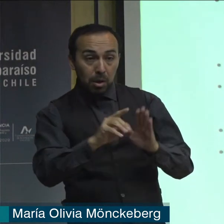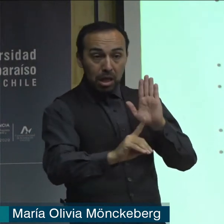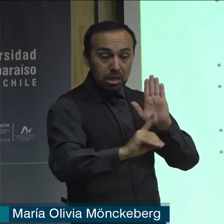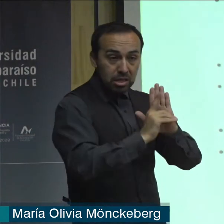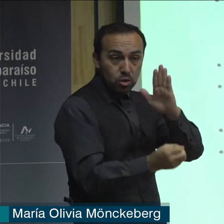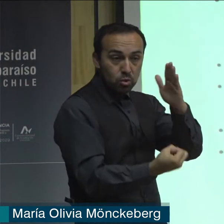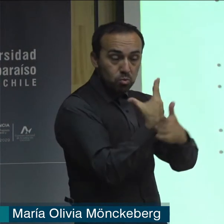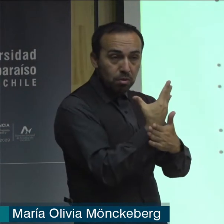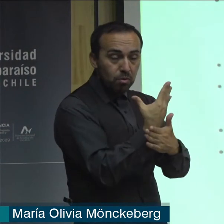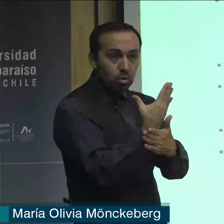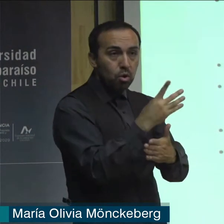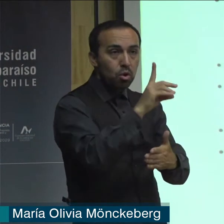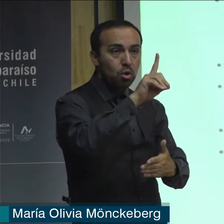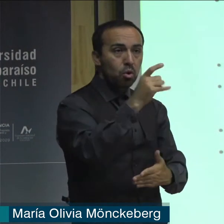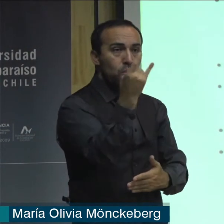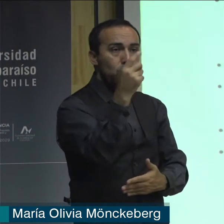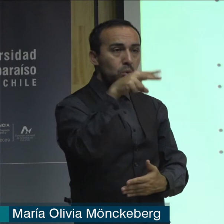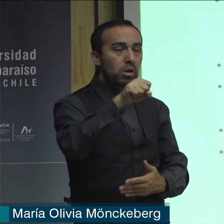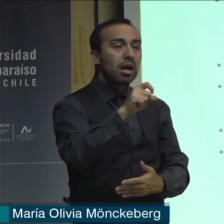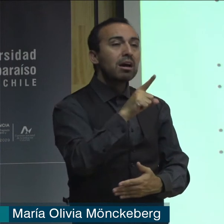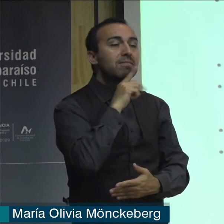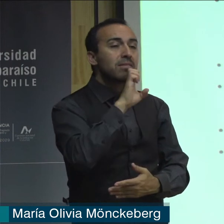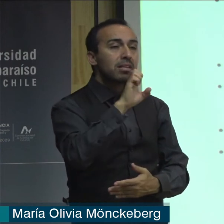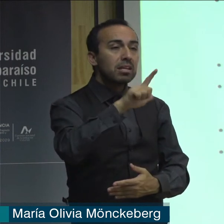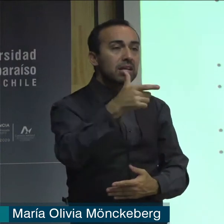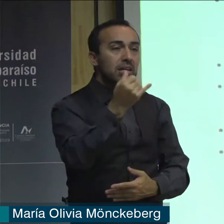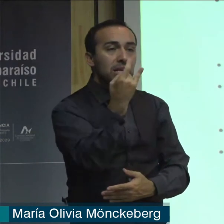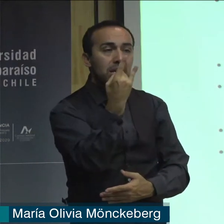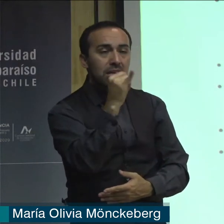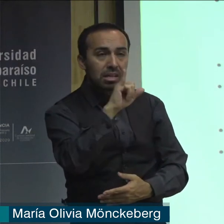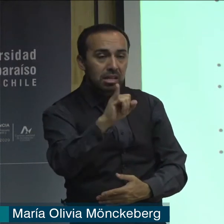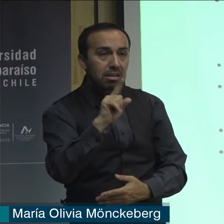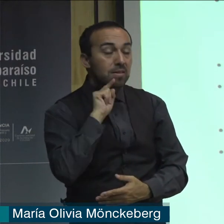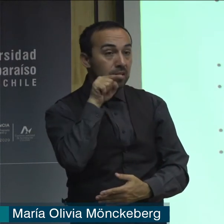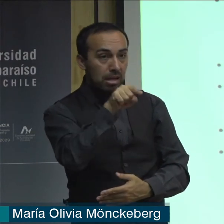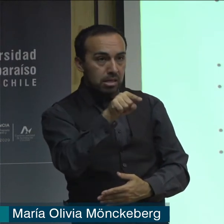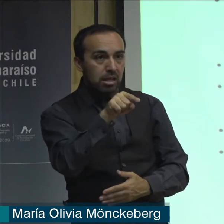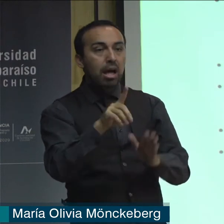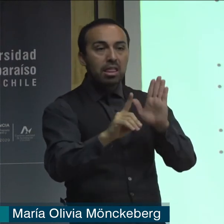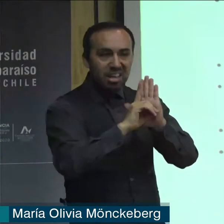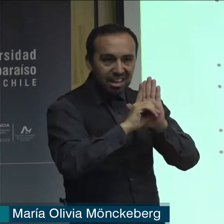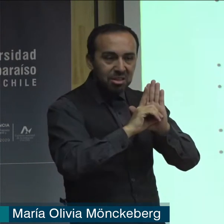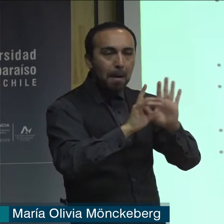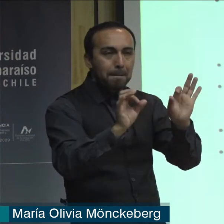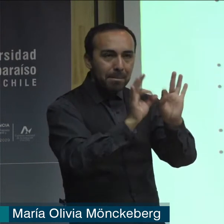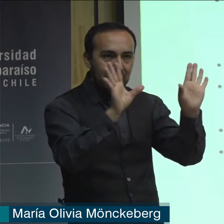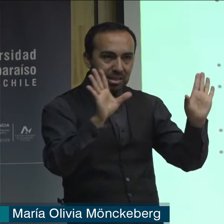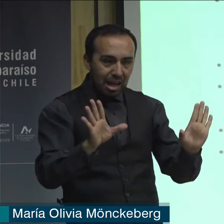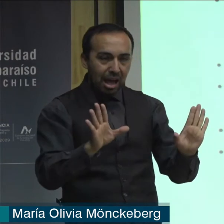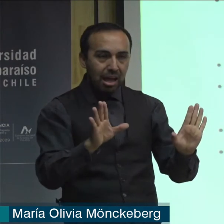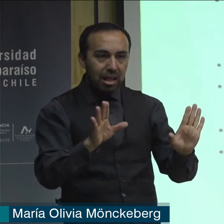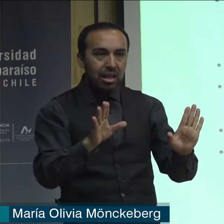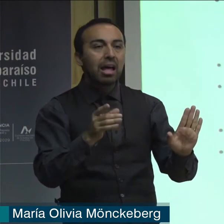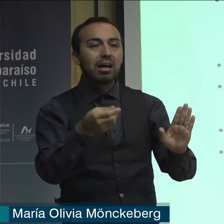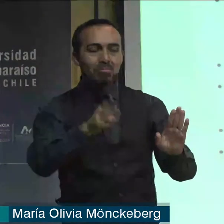no se podía nomás el acceso a las mujeres a la universidad Data de 1877